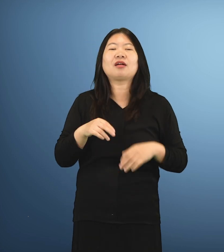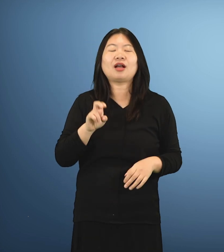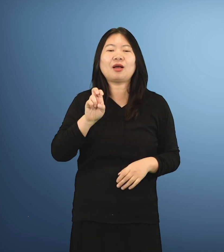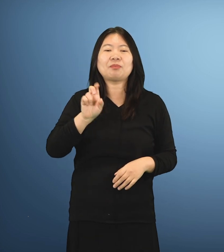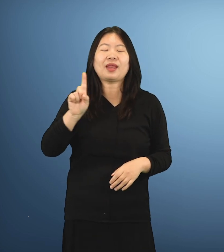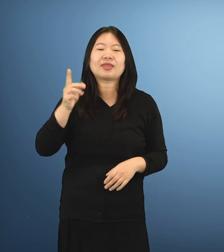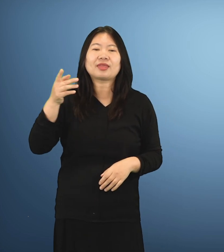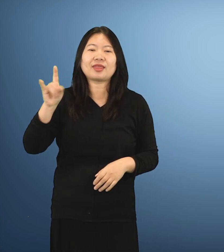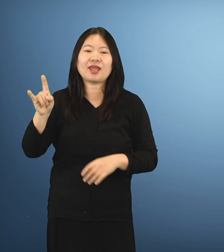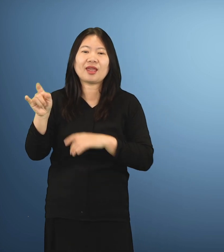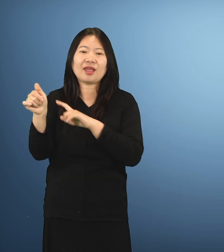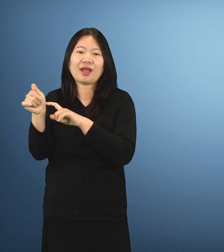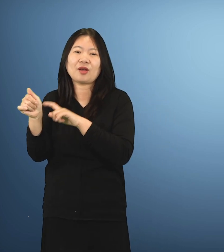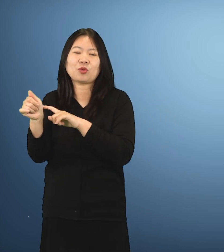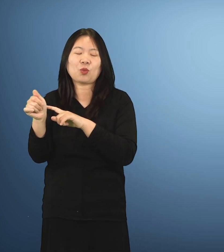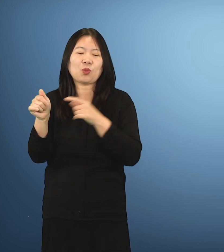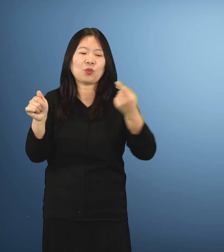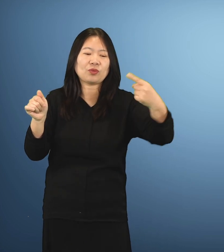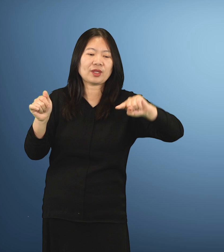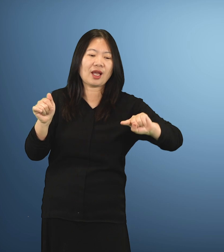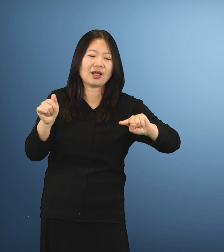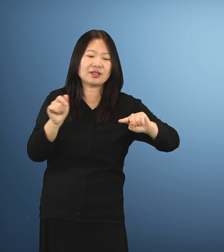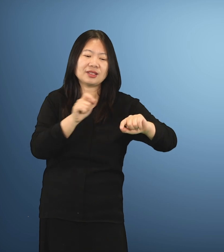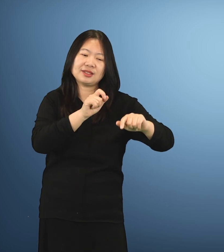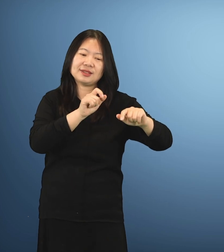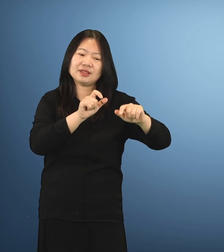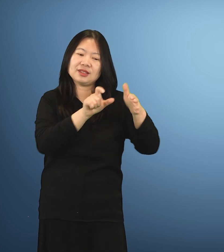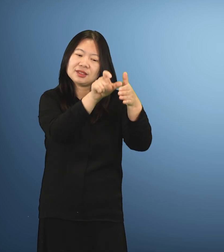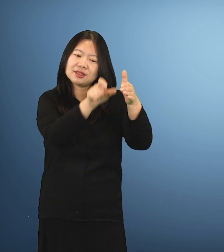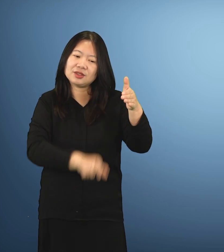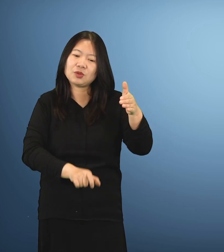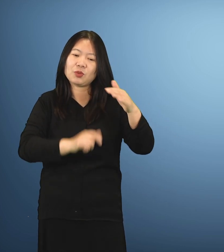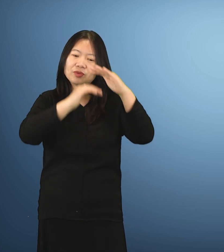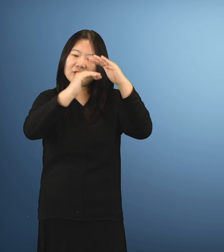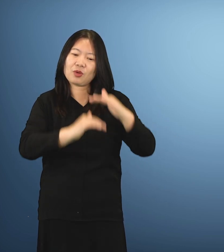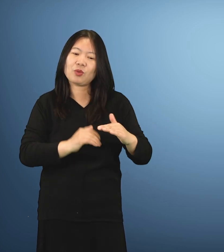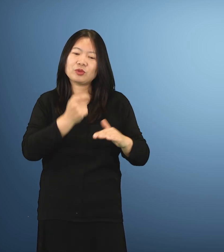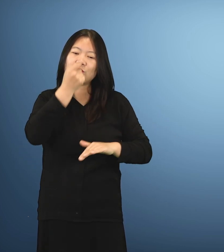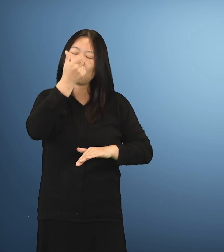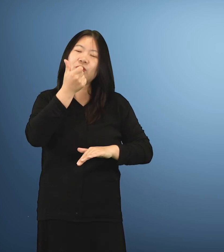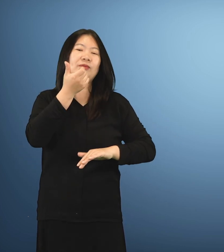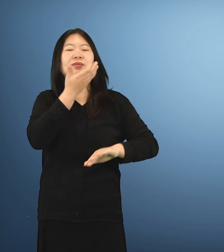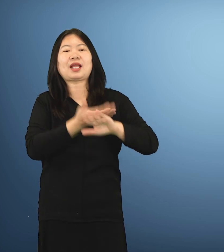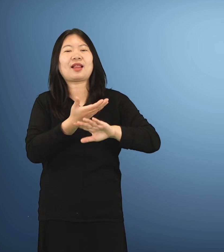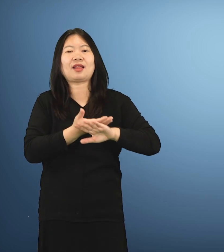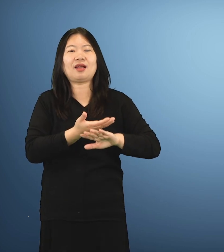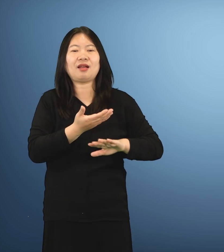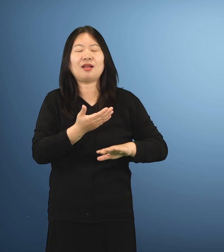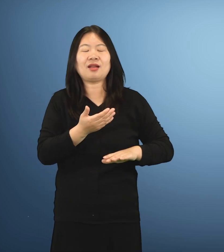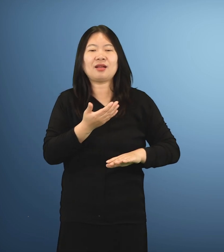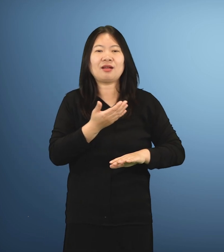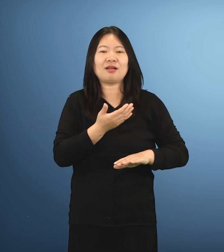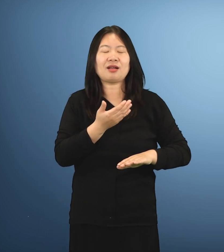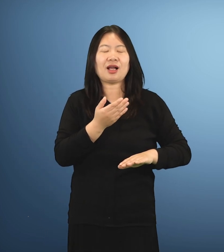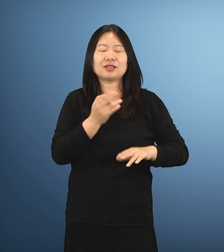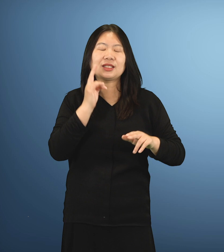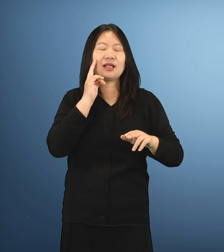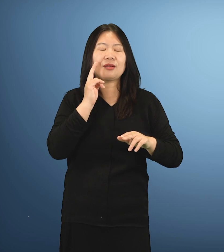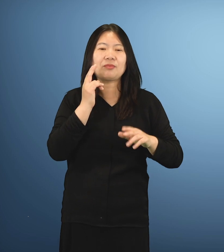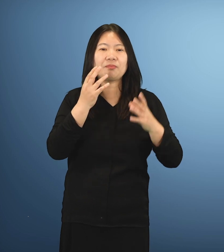마태하고 그 다음부터 기록에 현격한 차이를 드러냅니다. 마가나